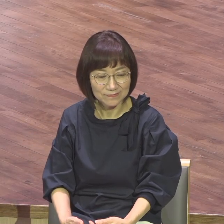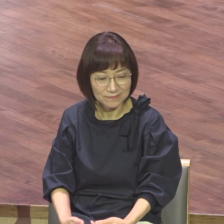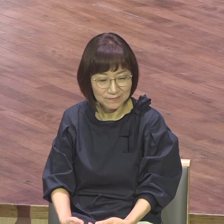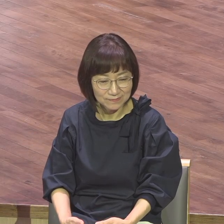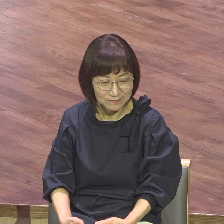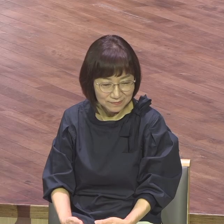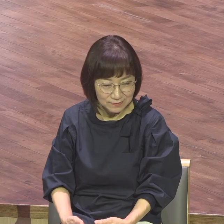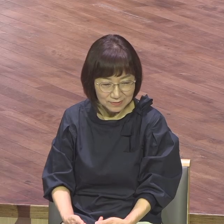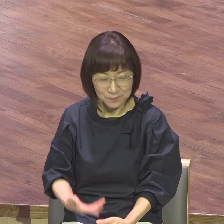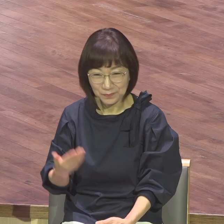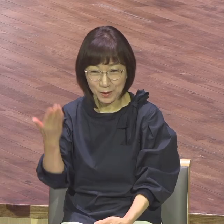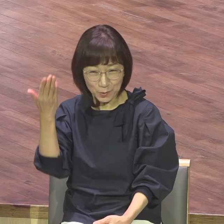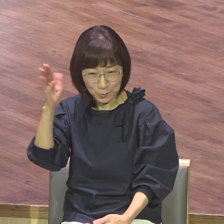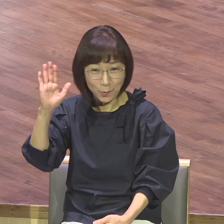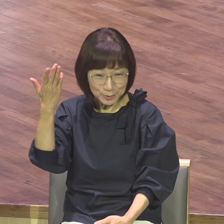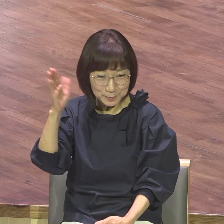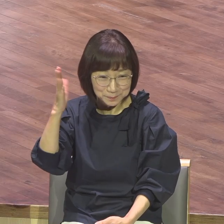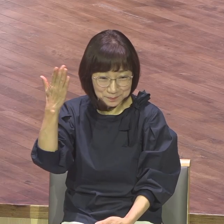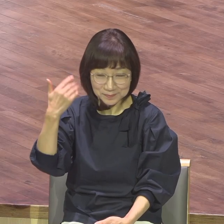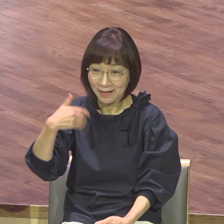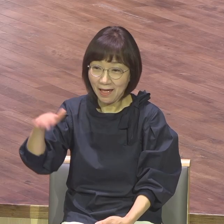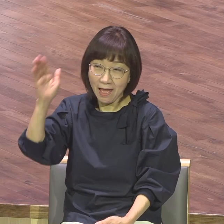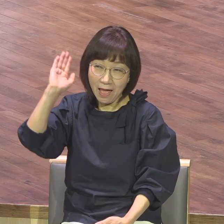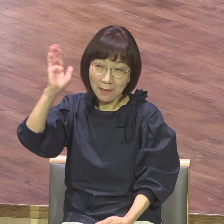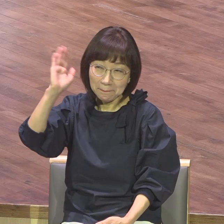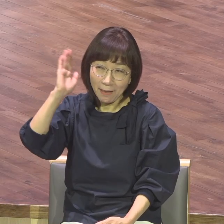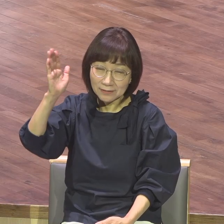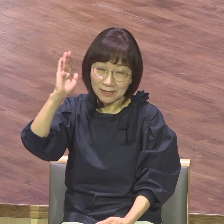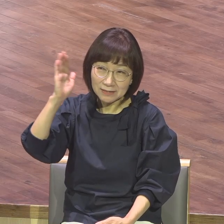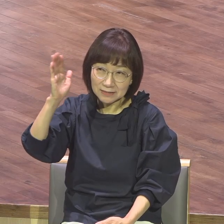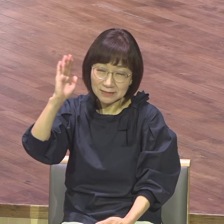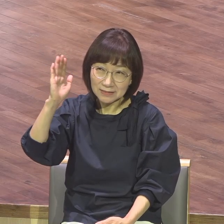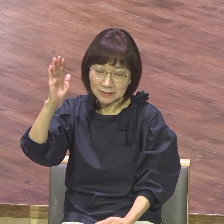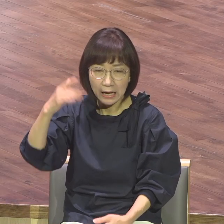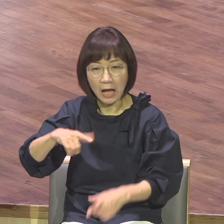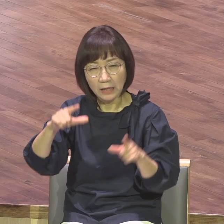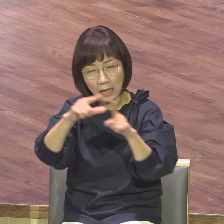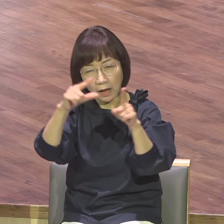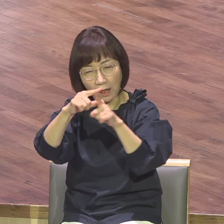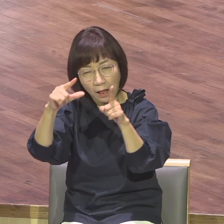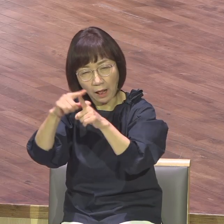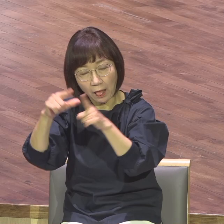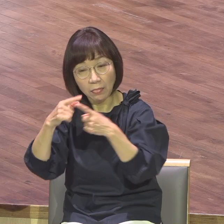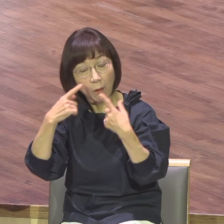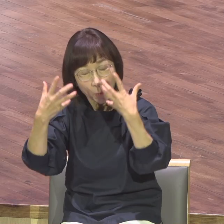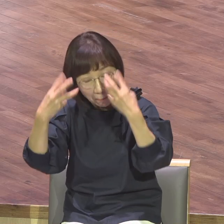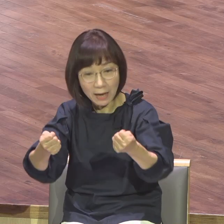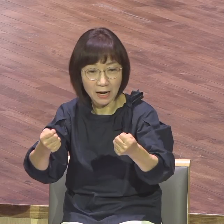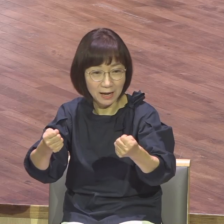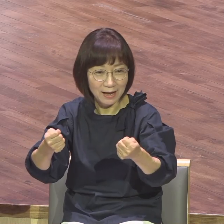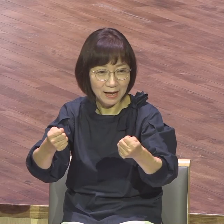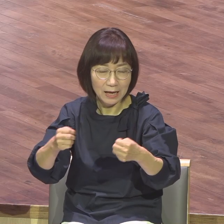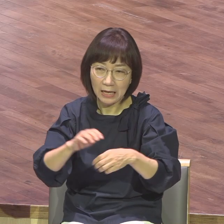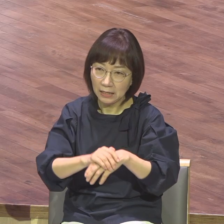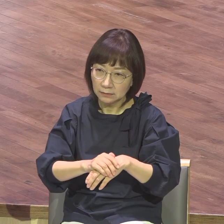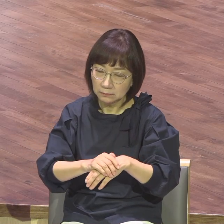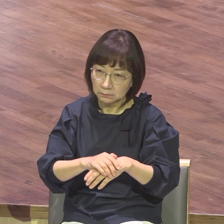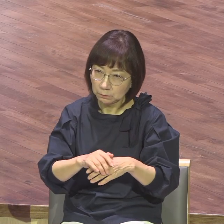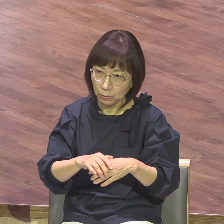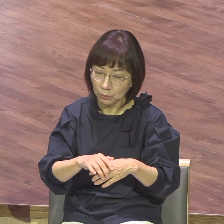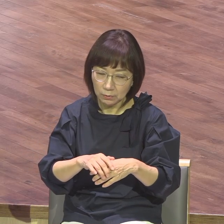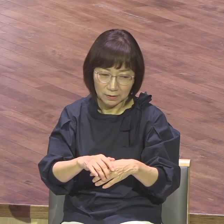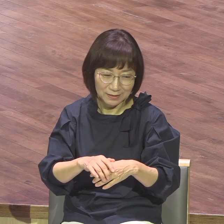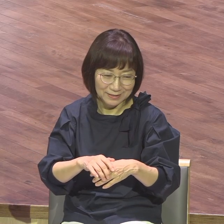요즘 나오는 메시지로 말씀드리면요, 남은 자의 플랫폼 정시기도, 순례자의 파수망대 무시기도, 정복자의